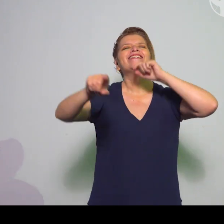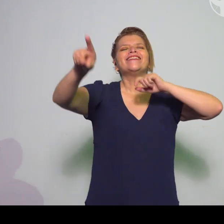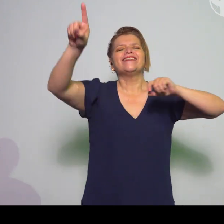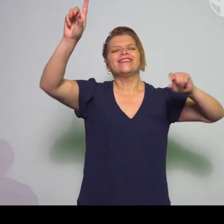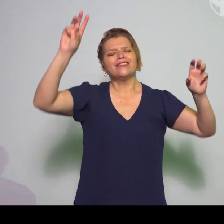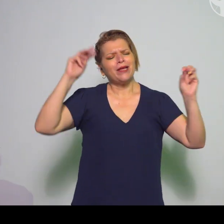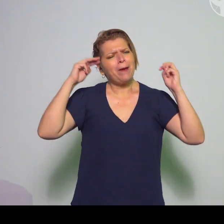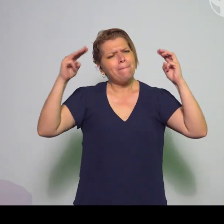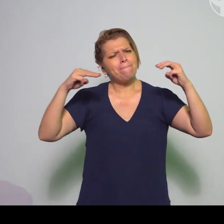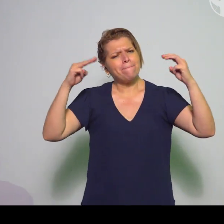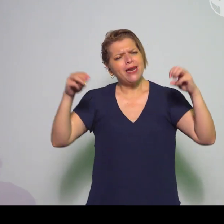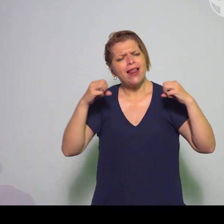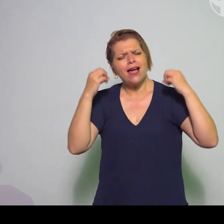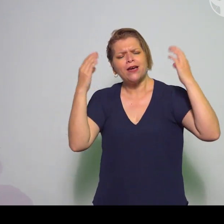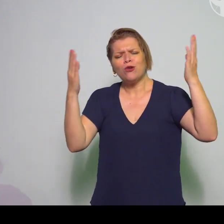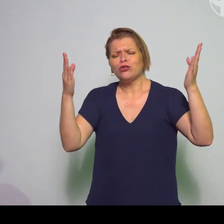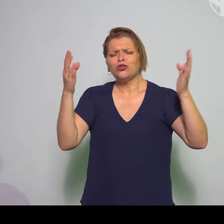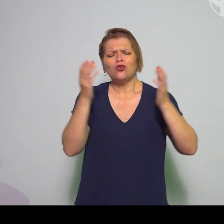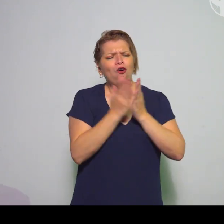Milagroso,